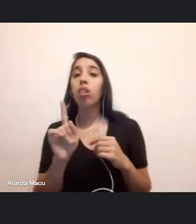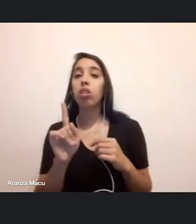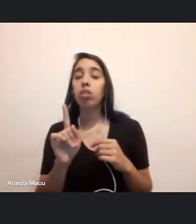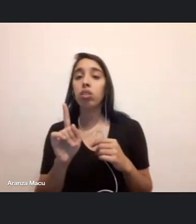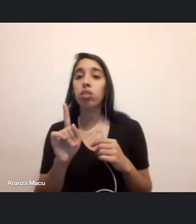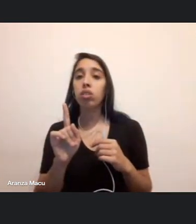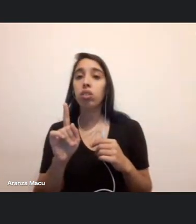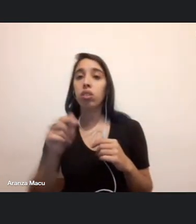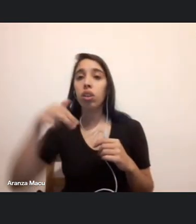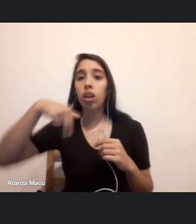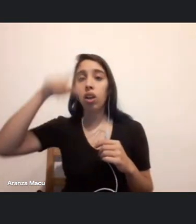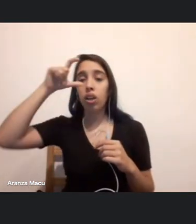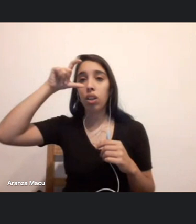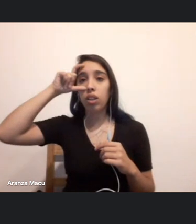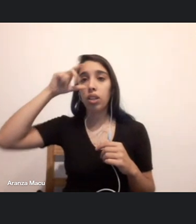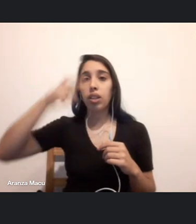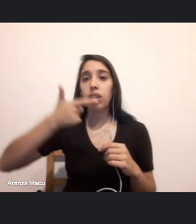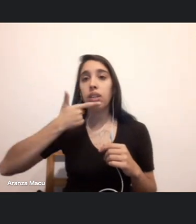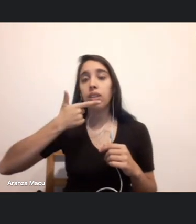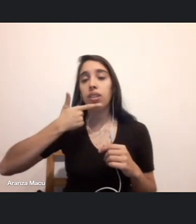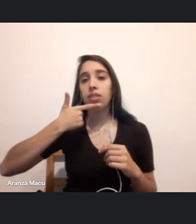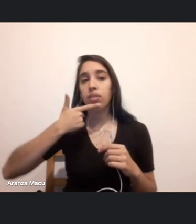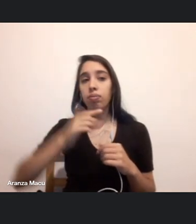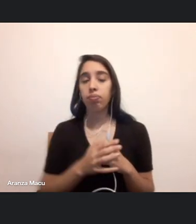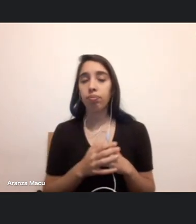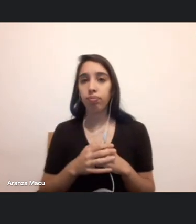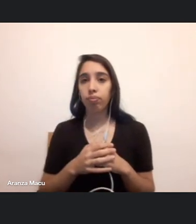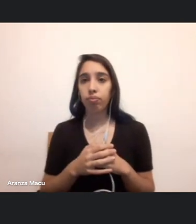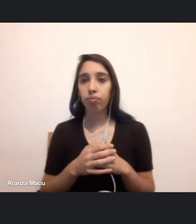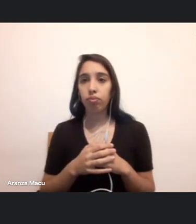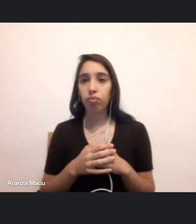Nes sería lo Nes, muy bien. Should